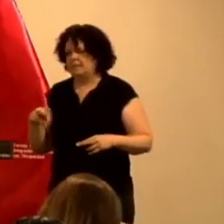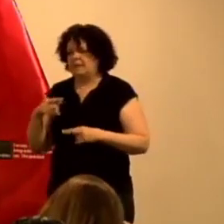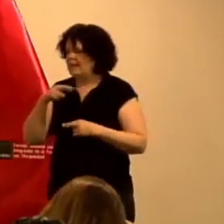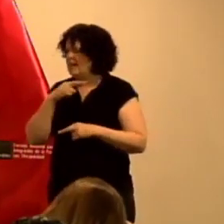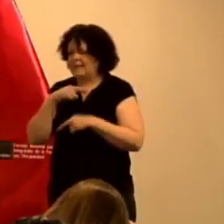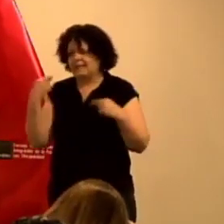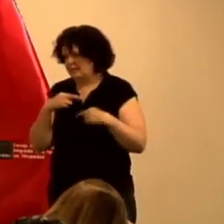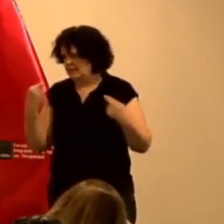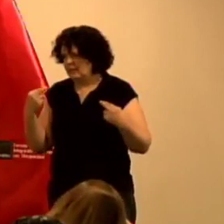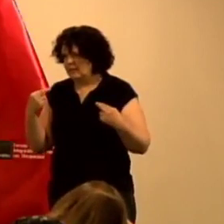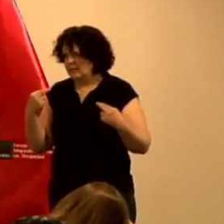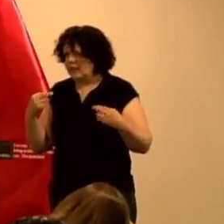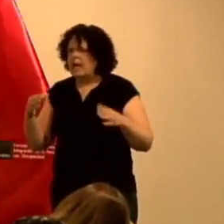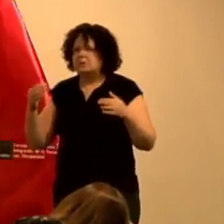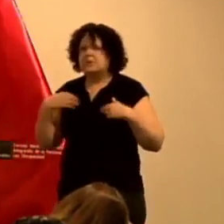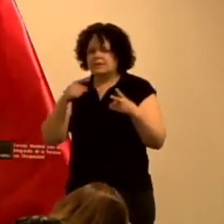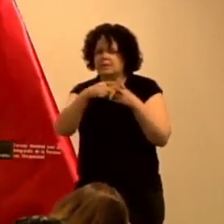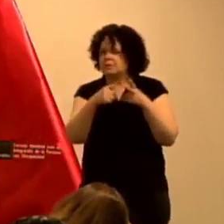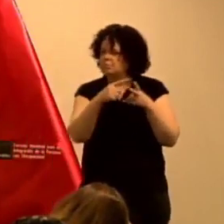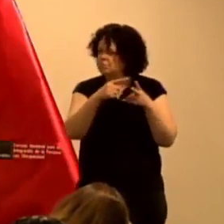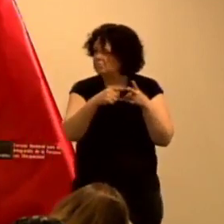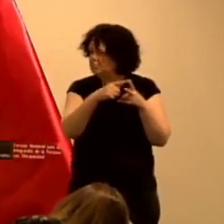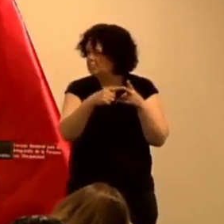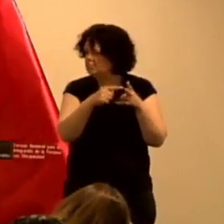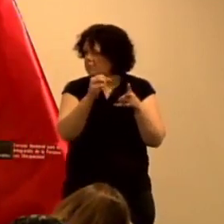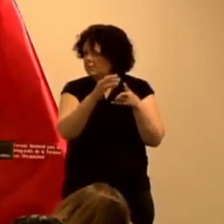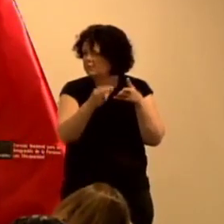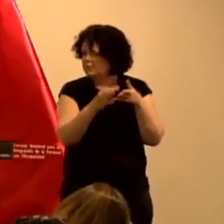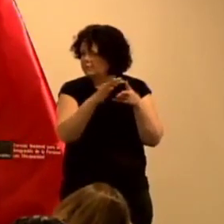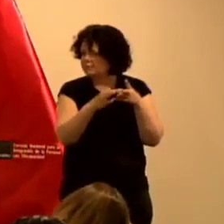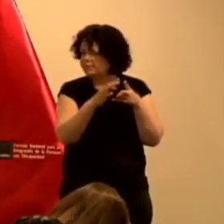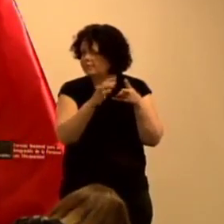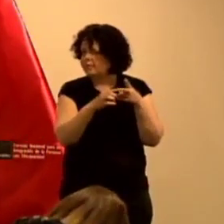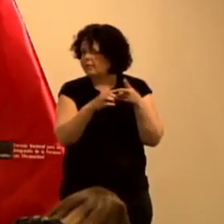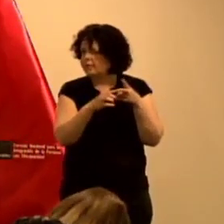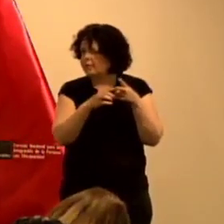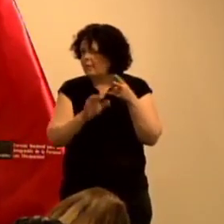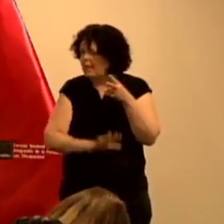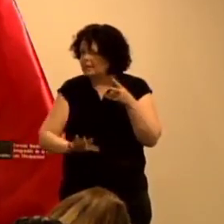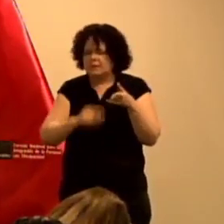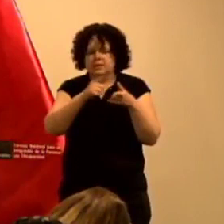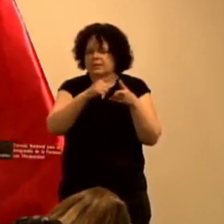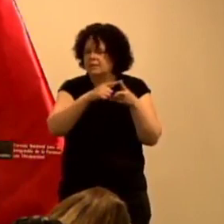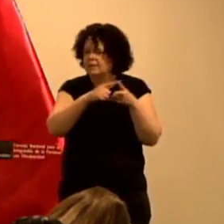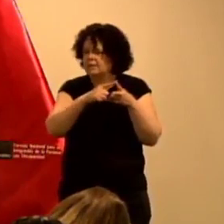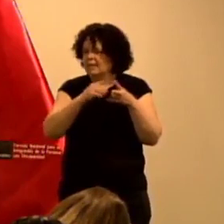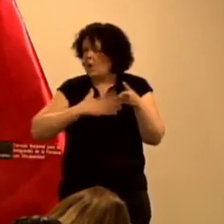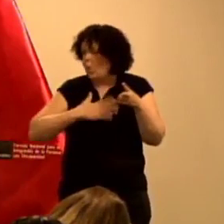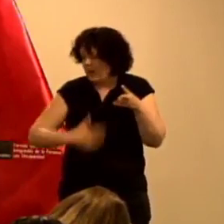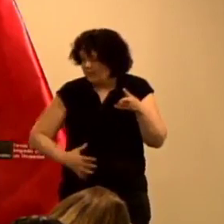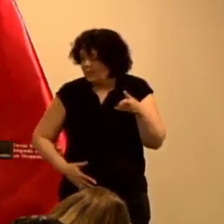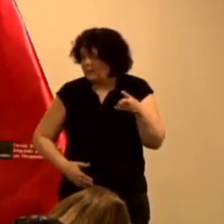sí cumplen, digamos, las dos condiciones básicas, los dos aspectos básicos, que uno es la condición de discapacidad,